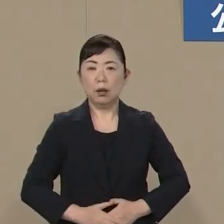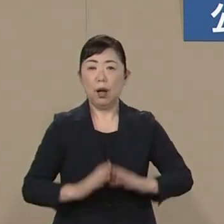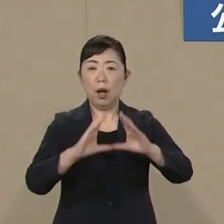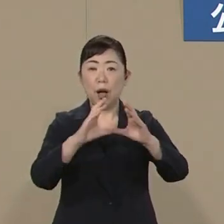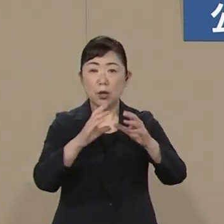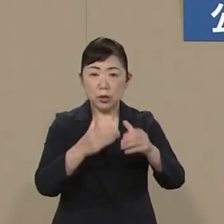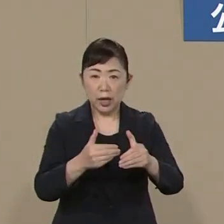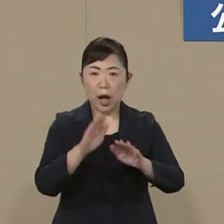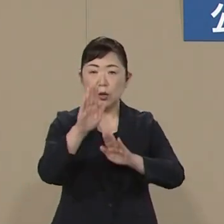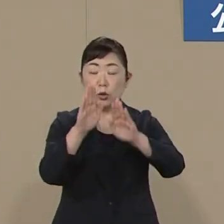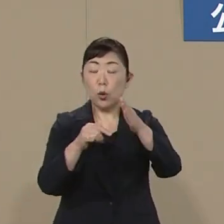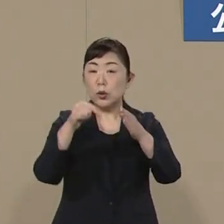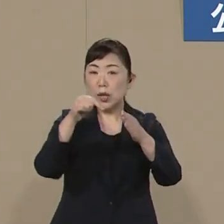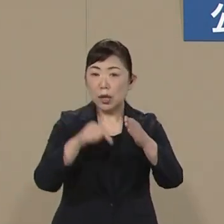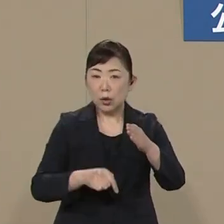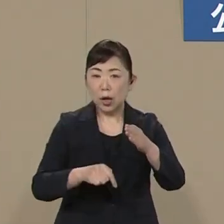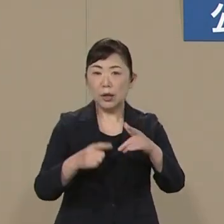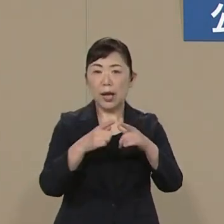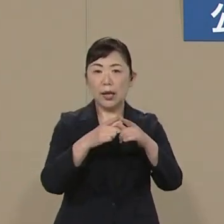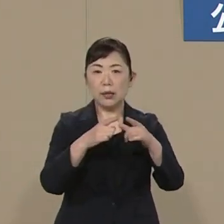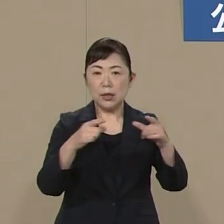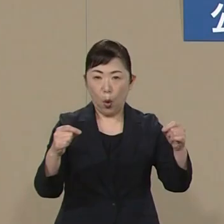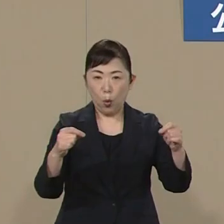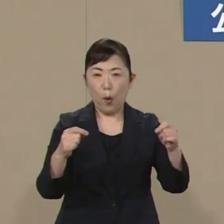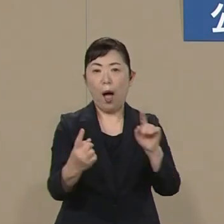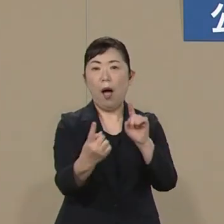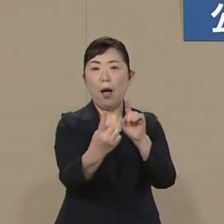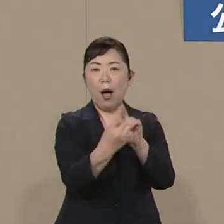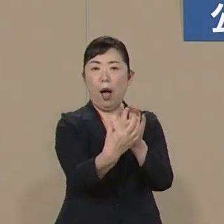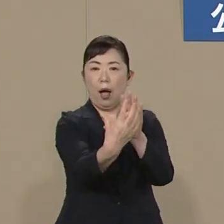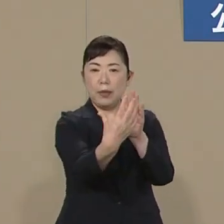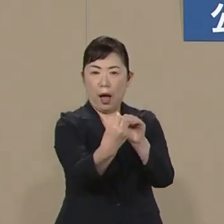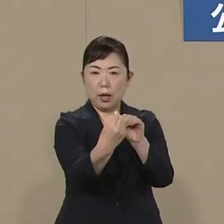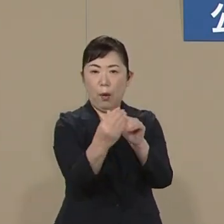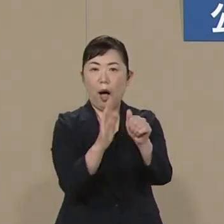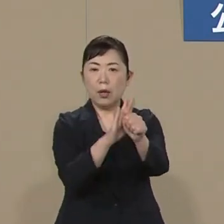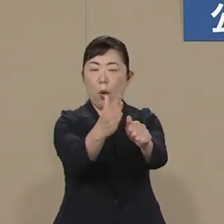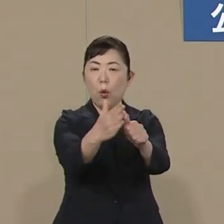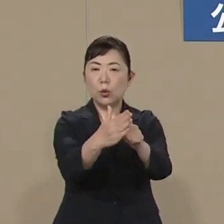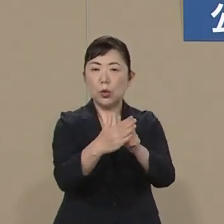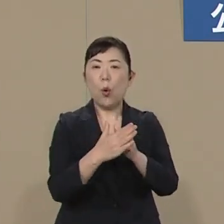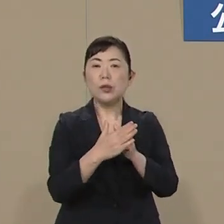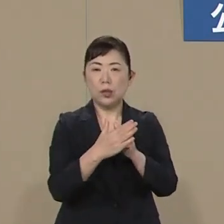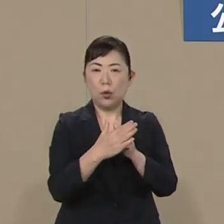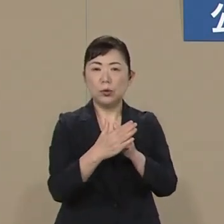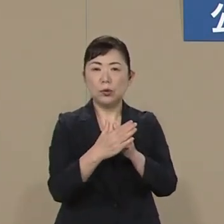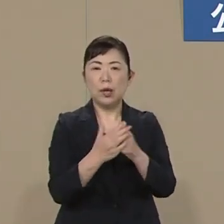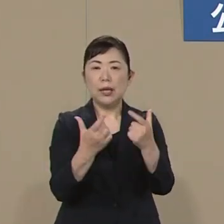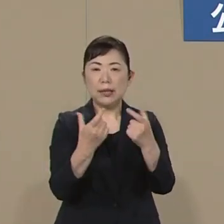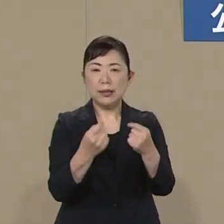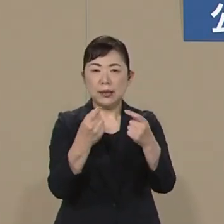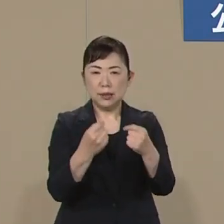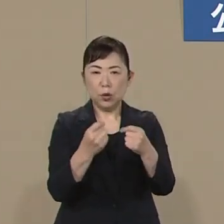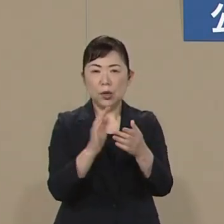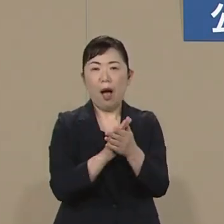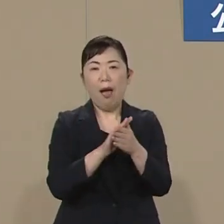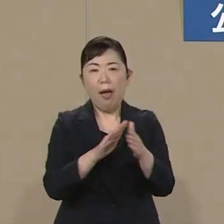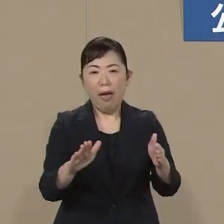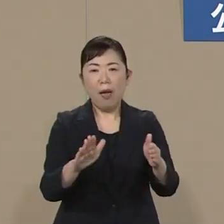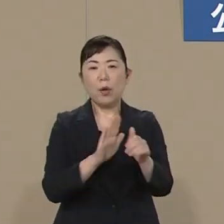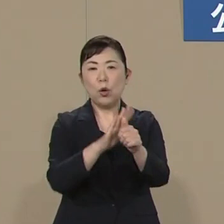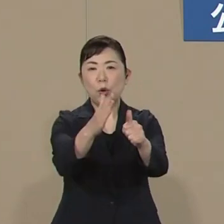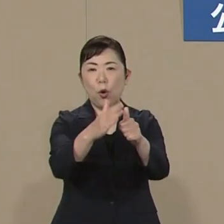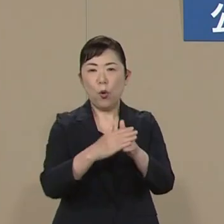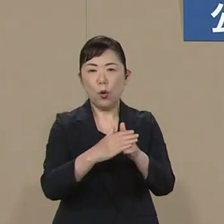国際情勢の中で我が国が対話と協調による具体的な平和と協力の道を